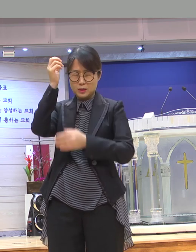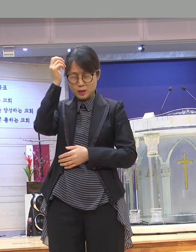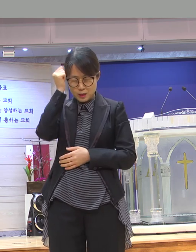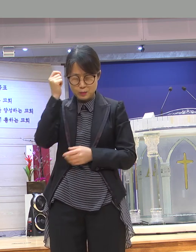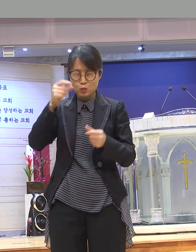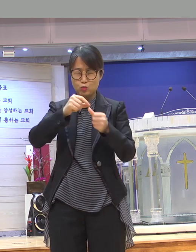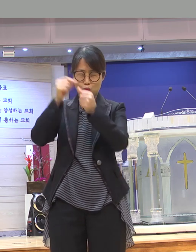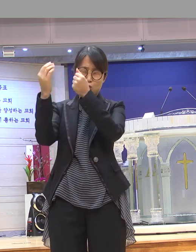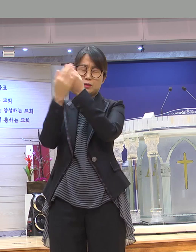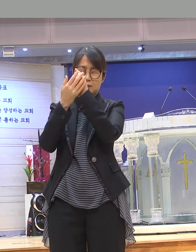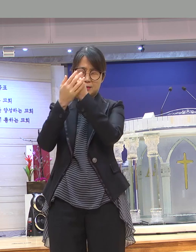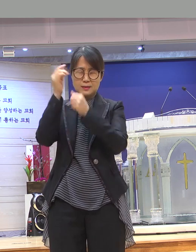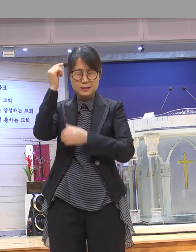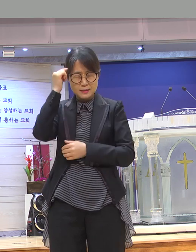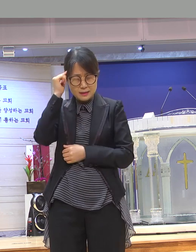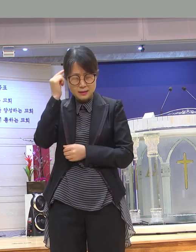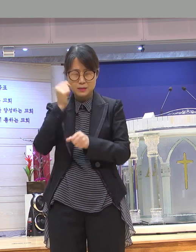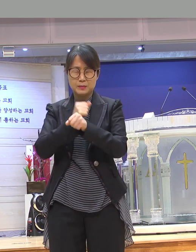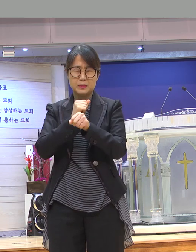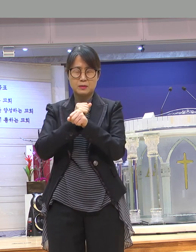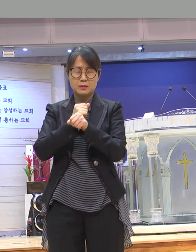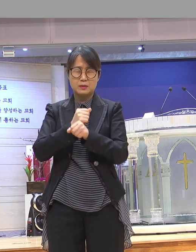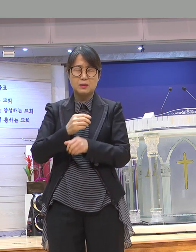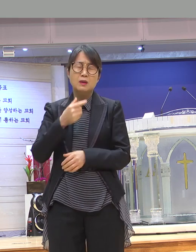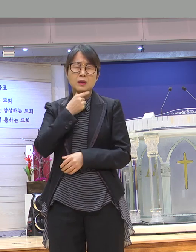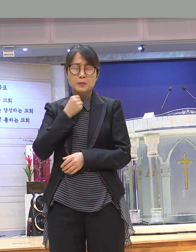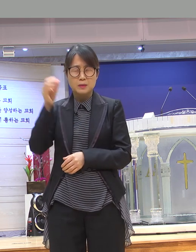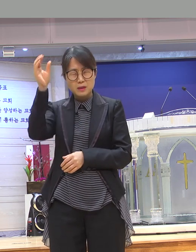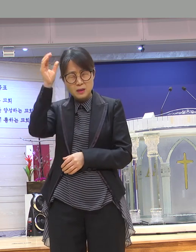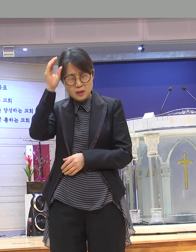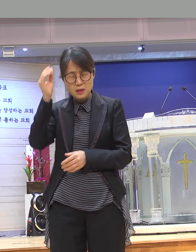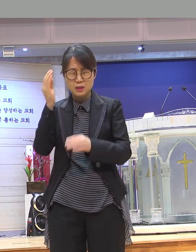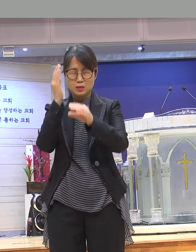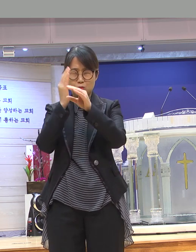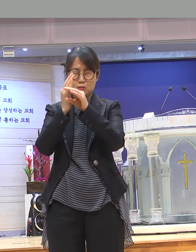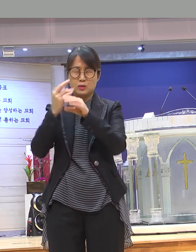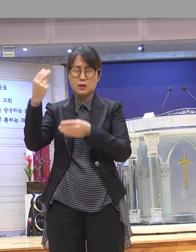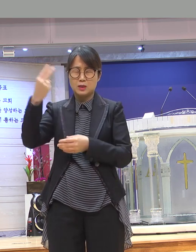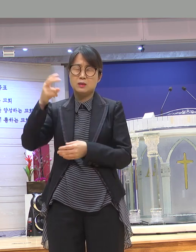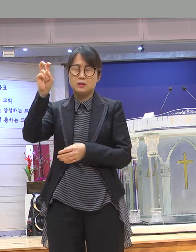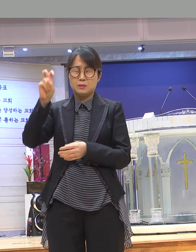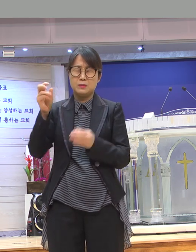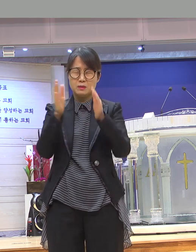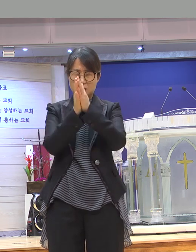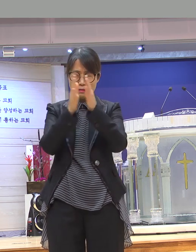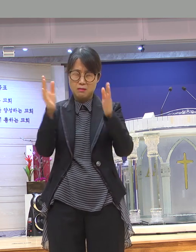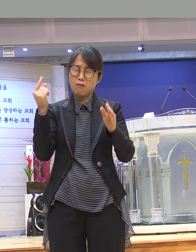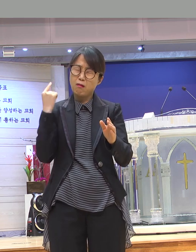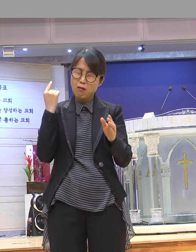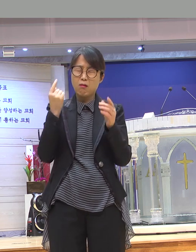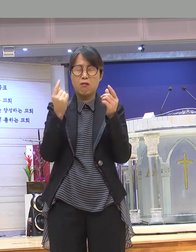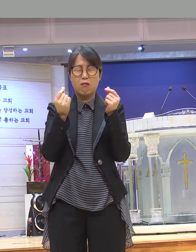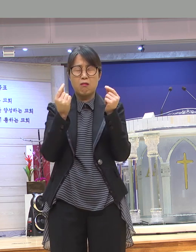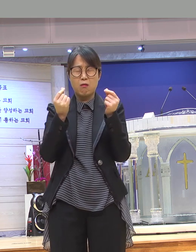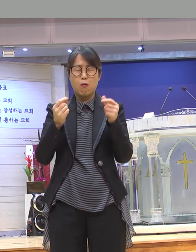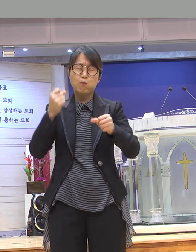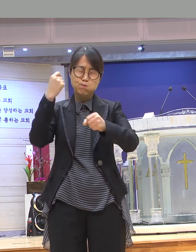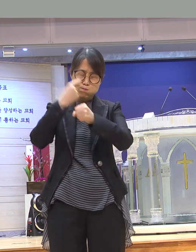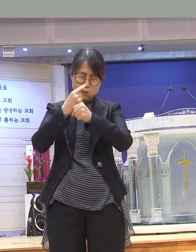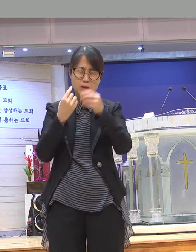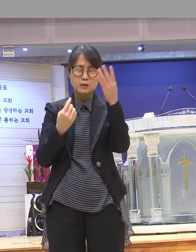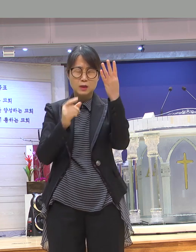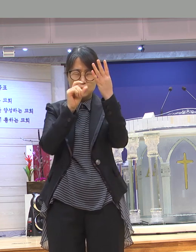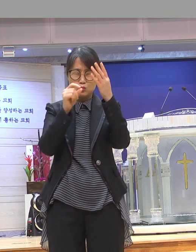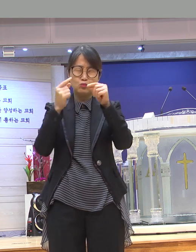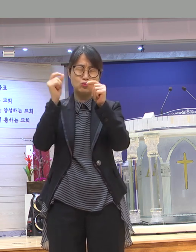기억하며 구원의 은혜를 생각합니다. 희망과 기대 가운데 2020년을 시작한 지가 엊그제 같은데